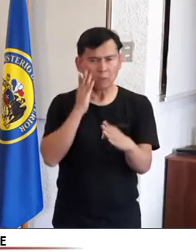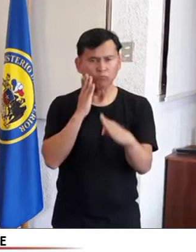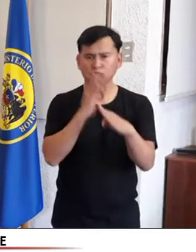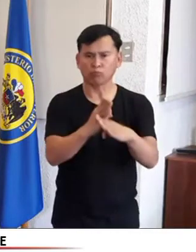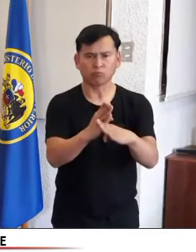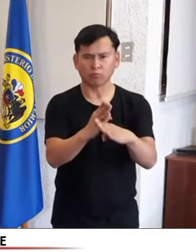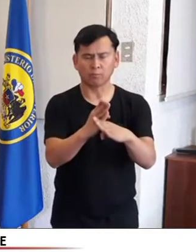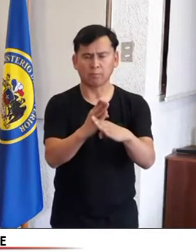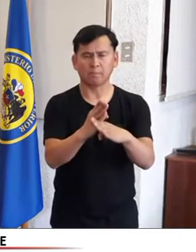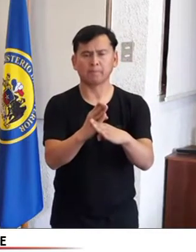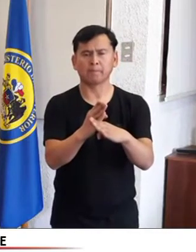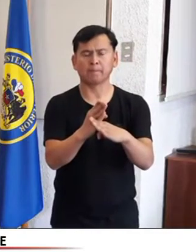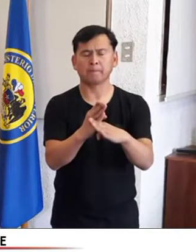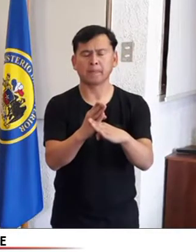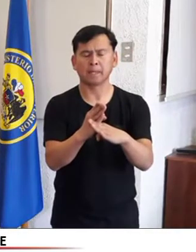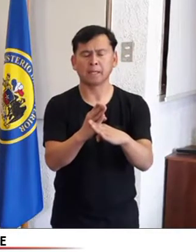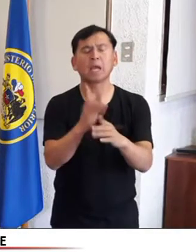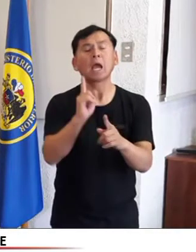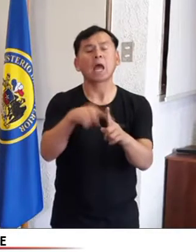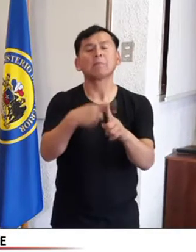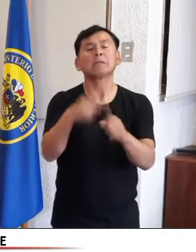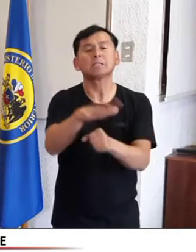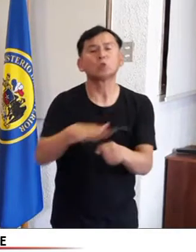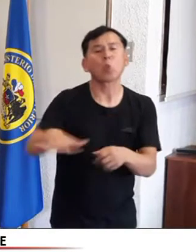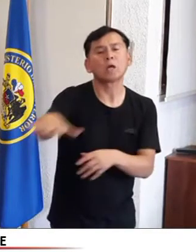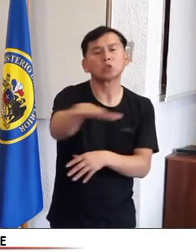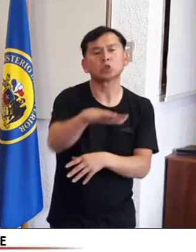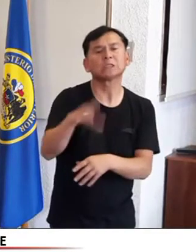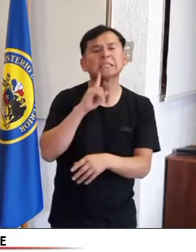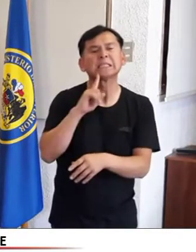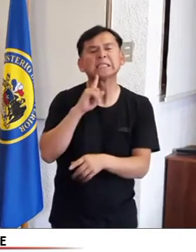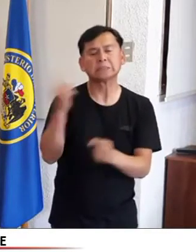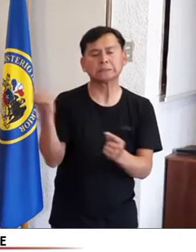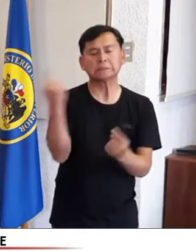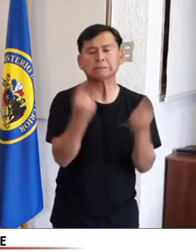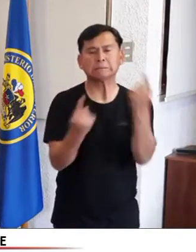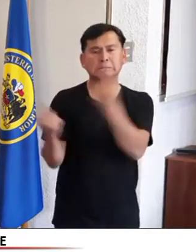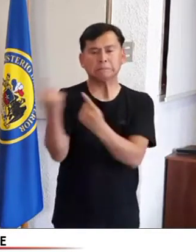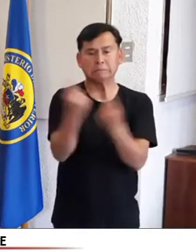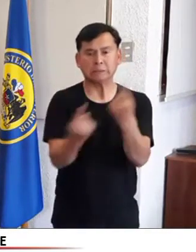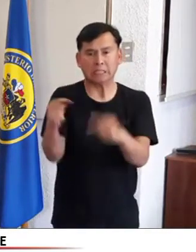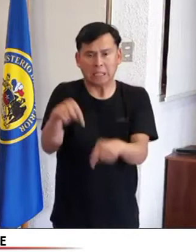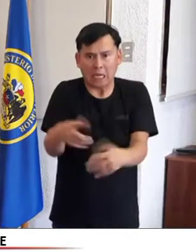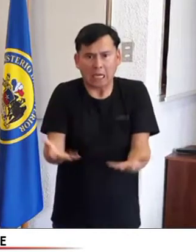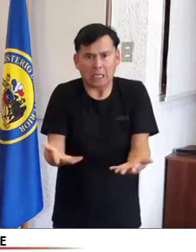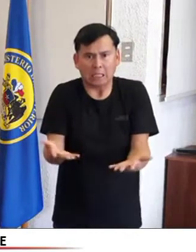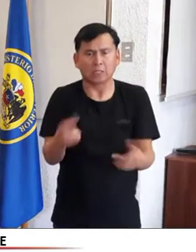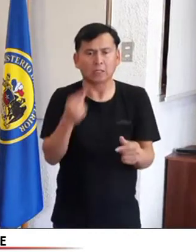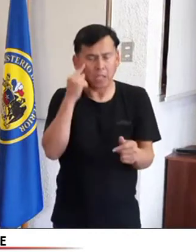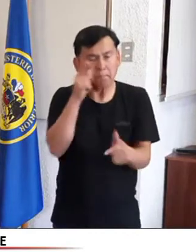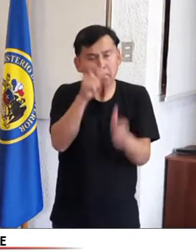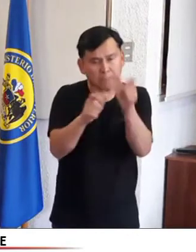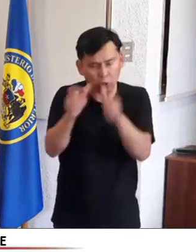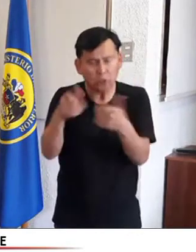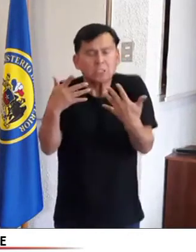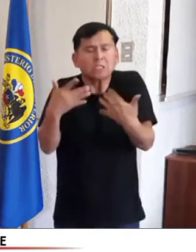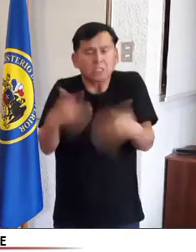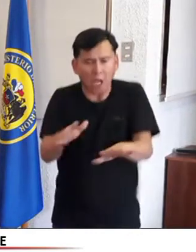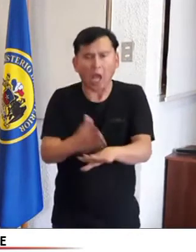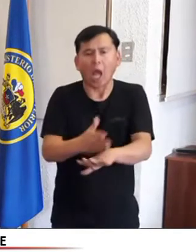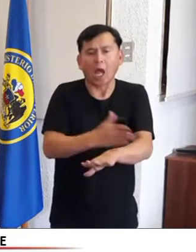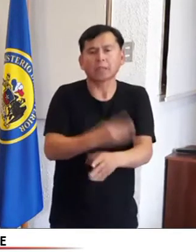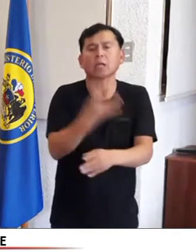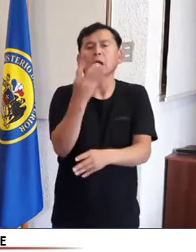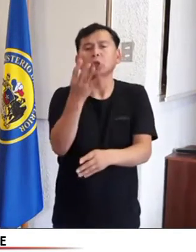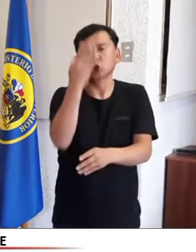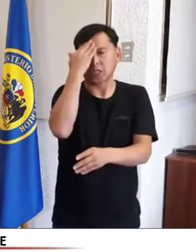restricciones. Y la situación de aquellos que lleguen, que estaban en centros, debemos de pensar que son personas que ya han estado más